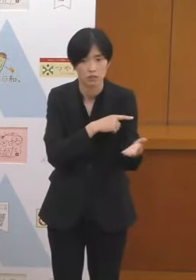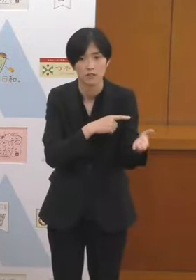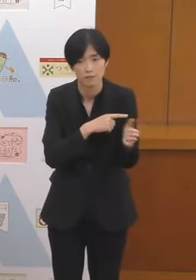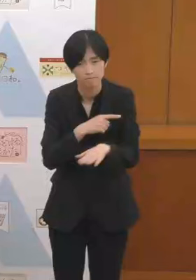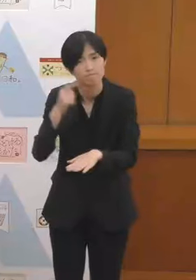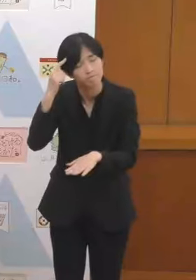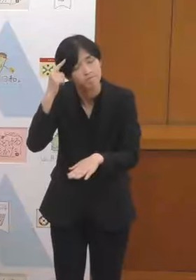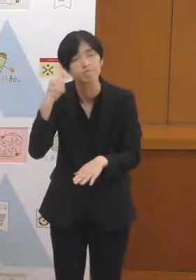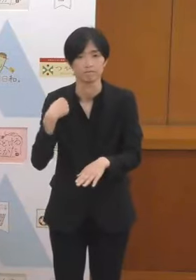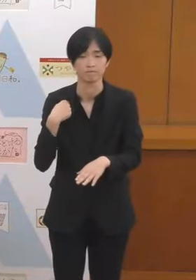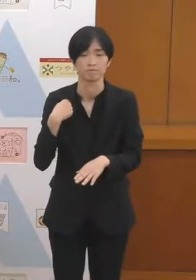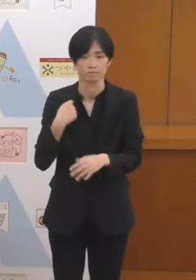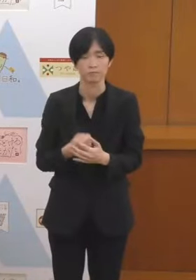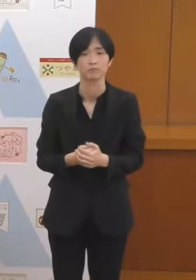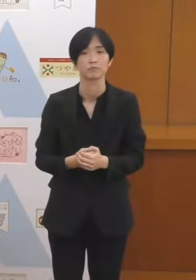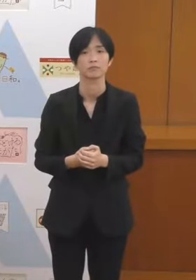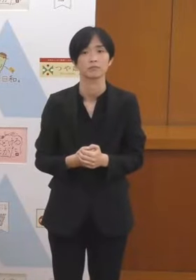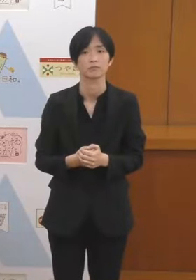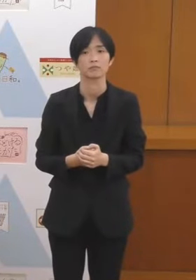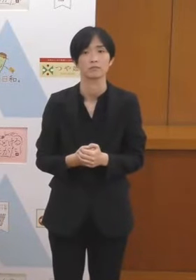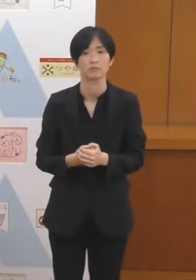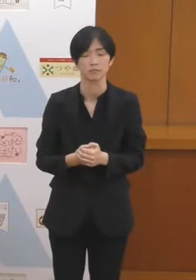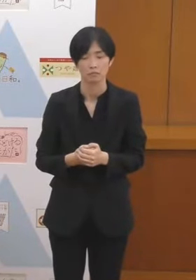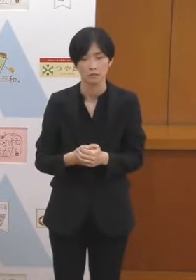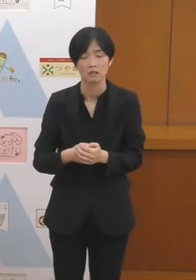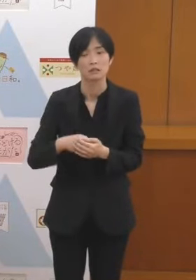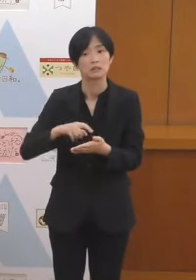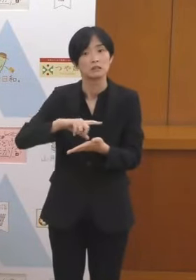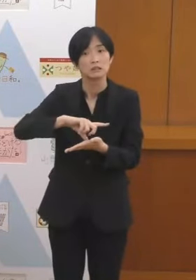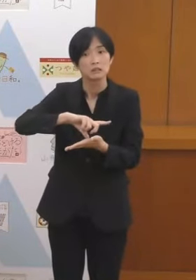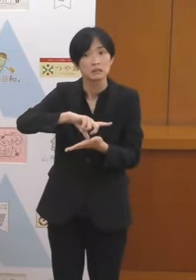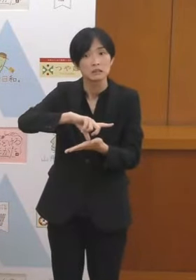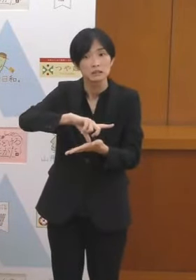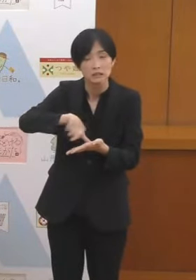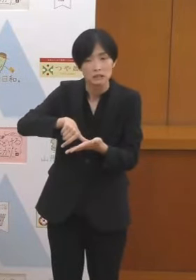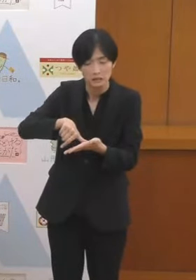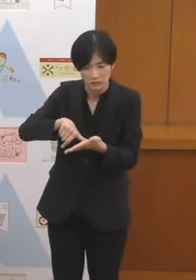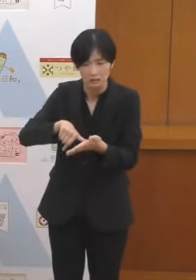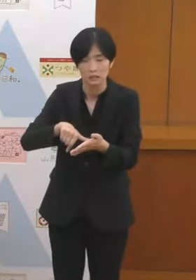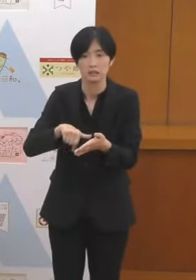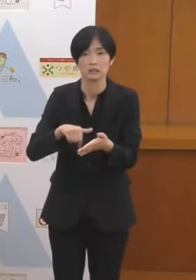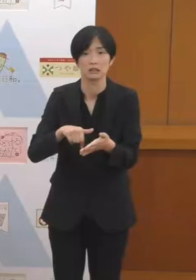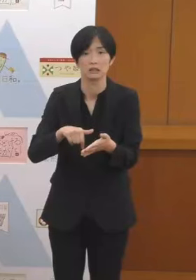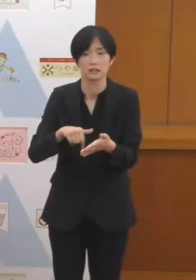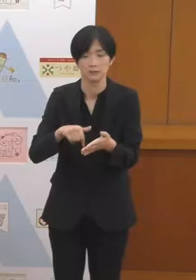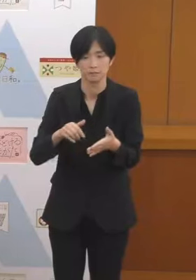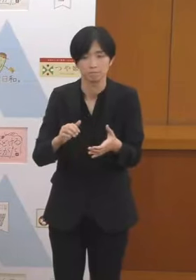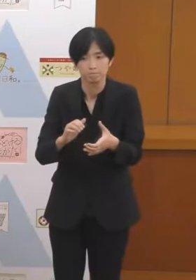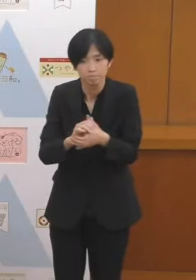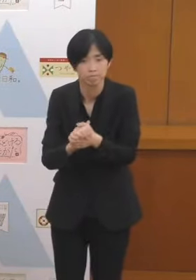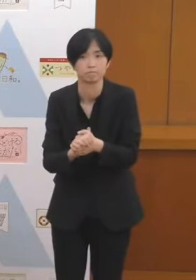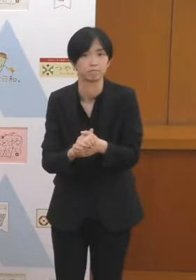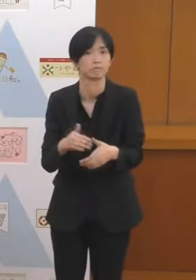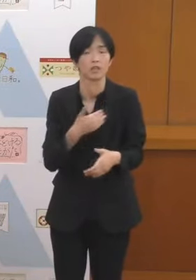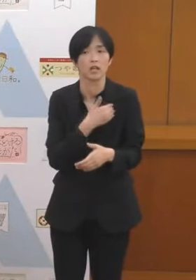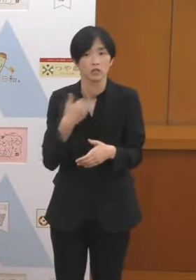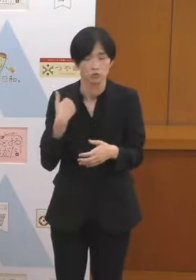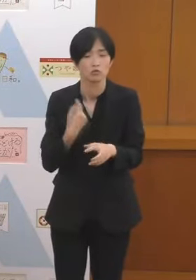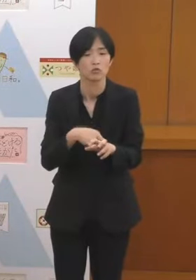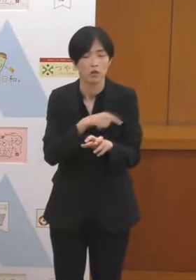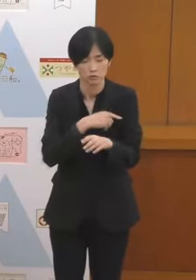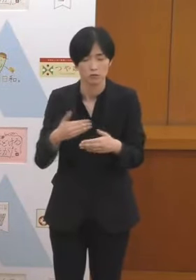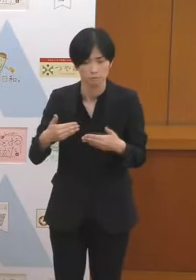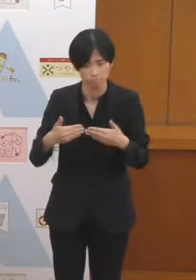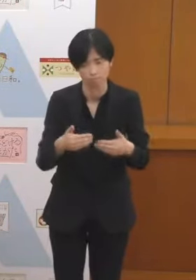ニュートラルの実現に向けては地域と調和の取れたサエ導入をさらに進めていく必要がありますま